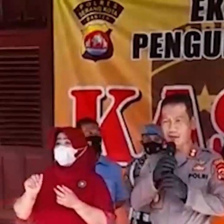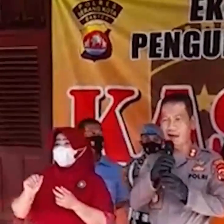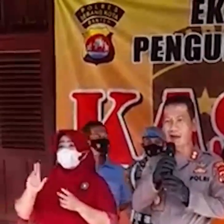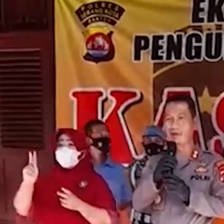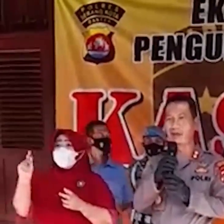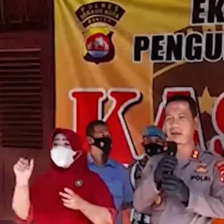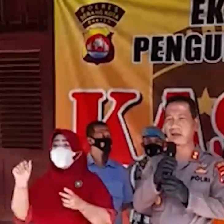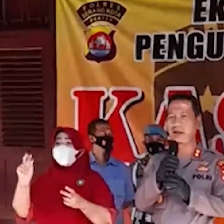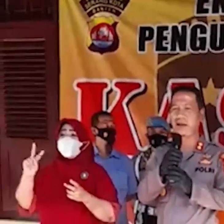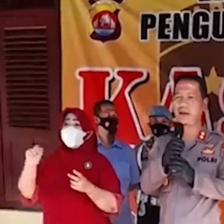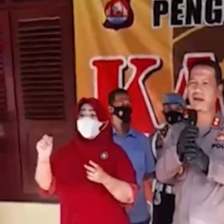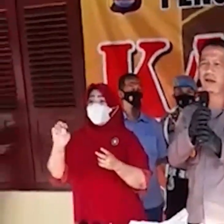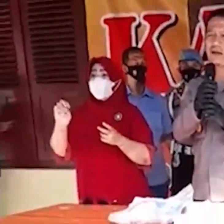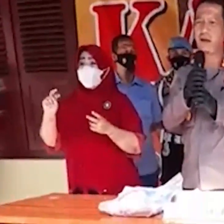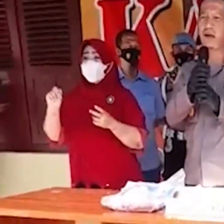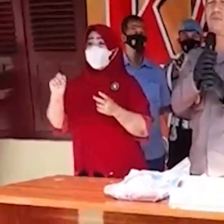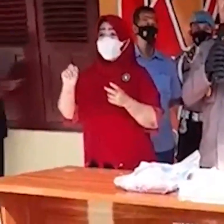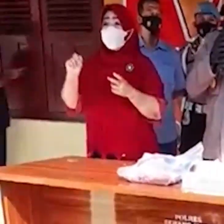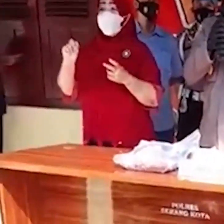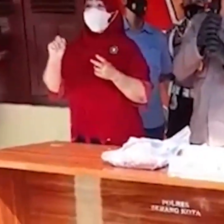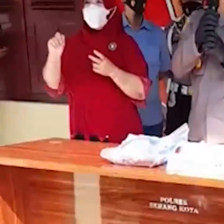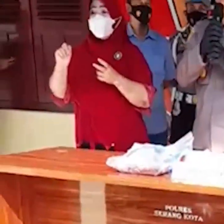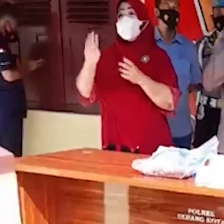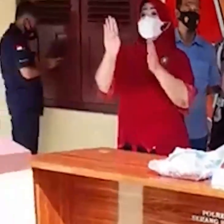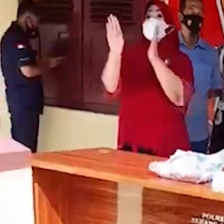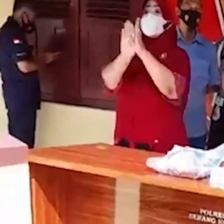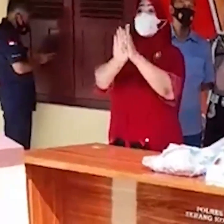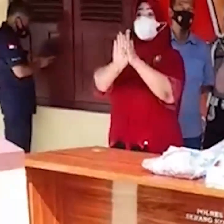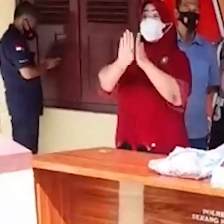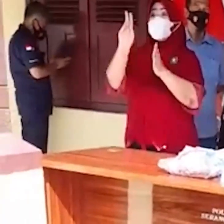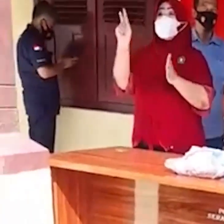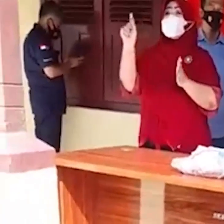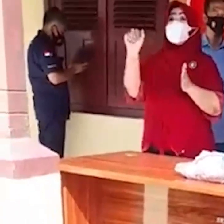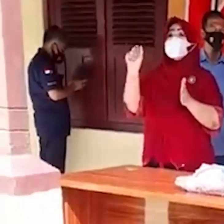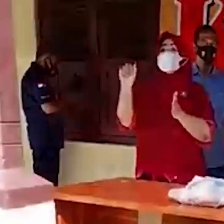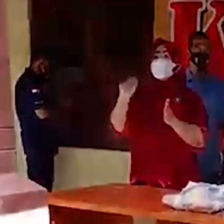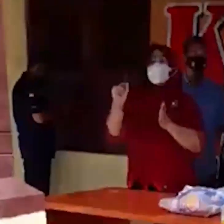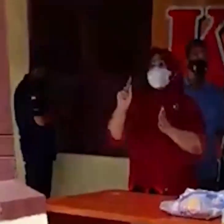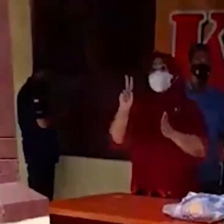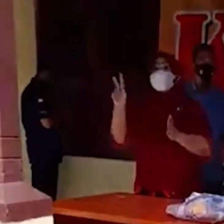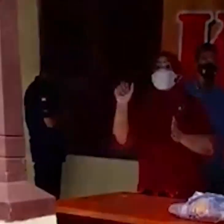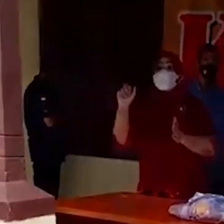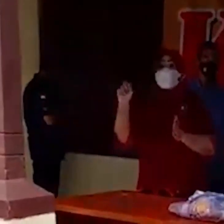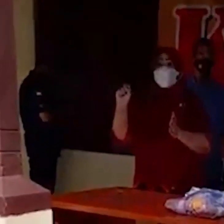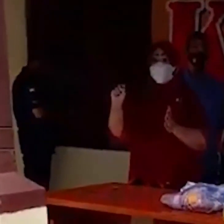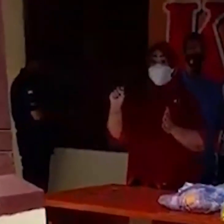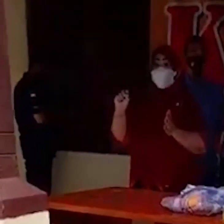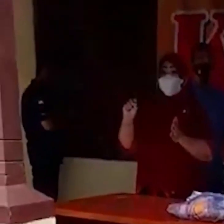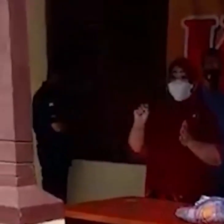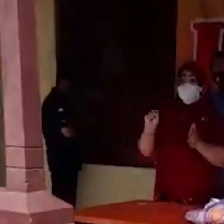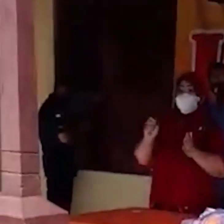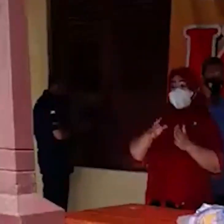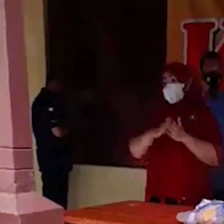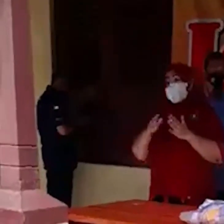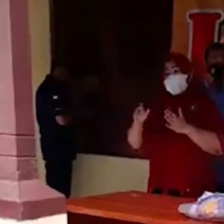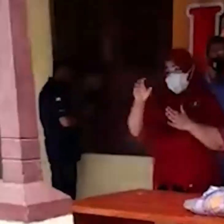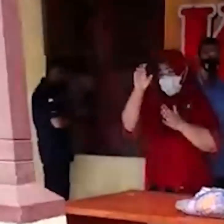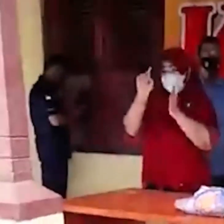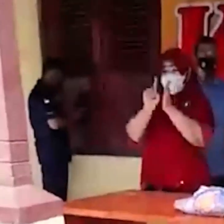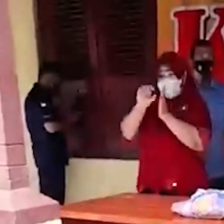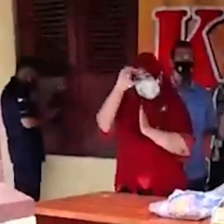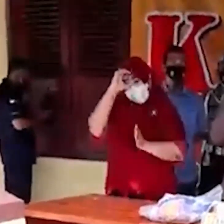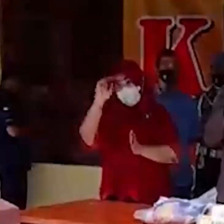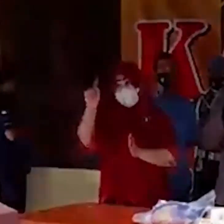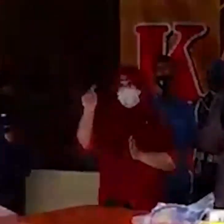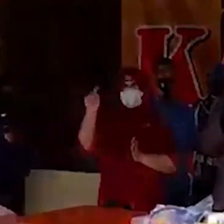korbannya mengalami kebutuhan khusus mengidap tunagrahita artinya memiliki